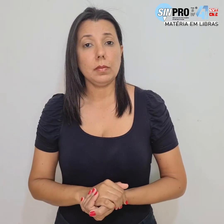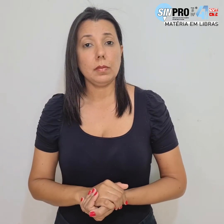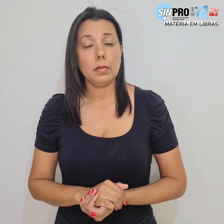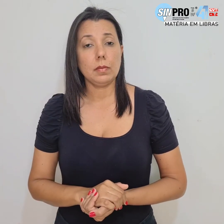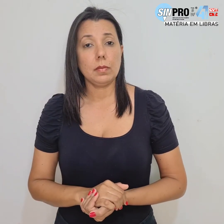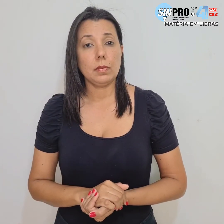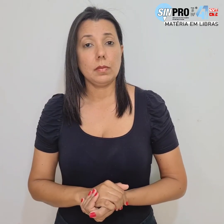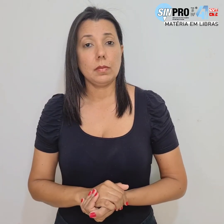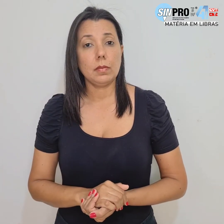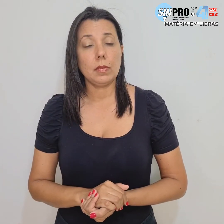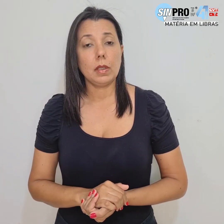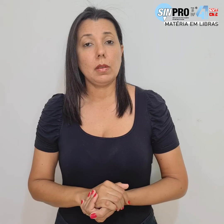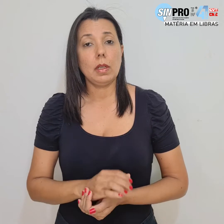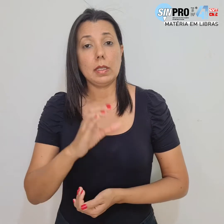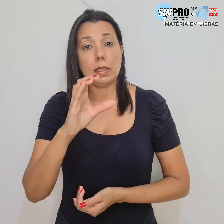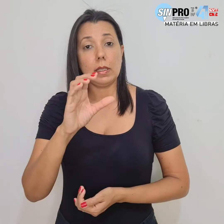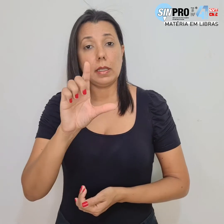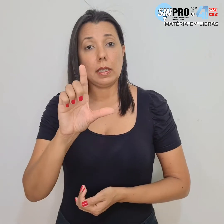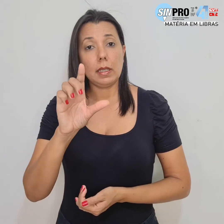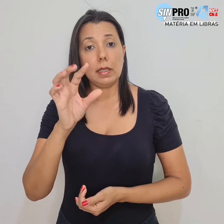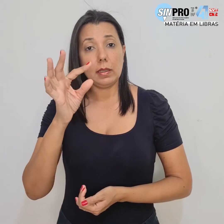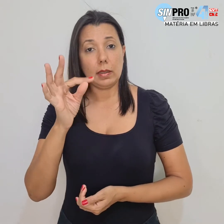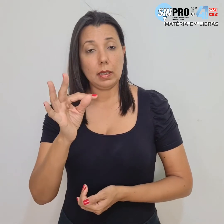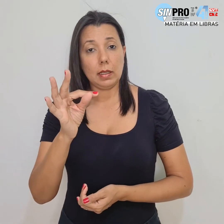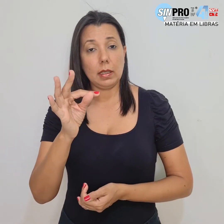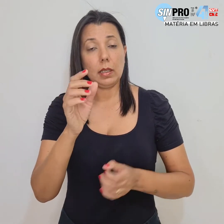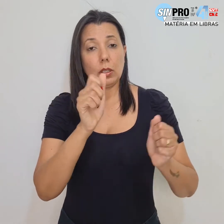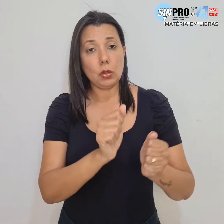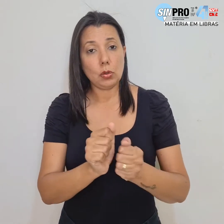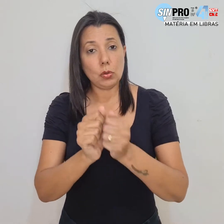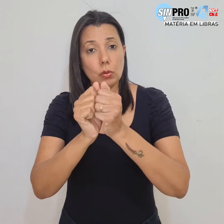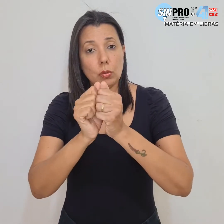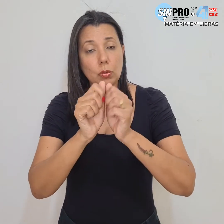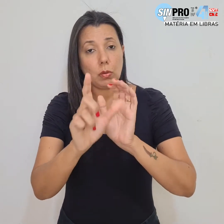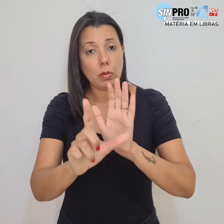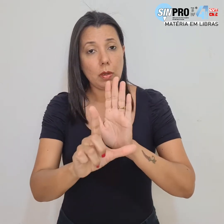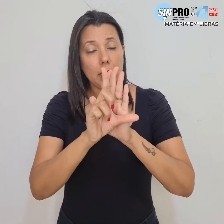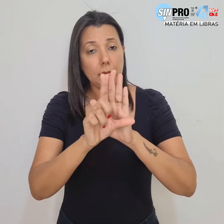com a CLT, a consolidação das leis trabalhistas.